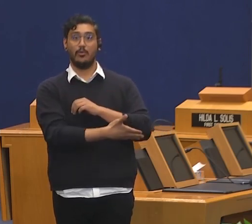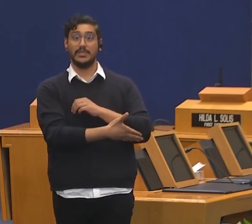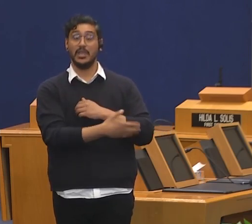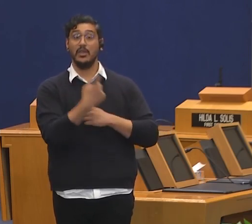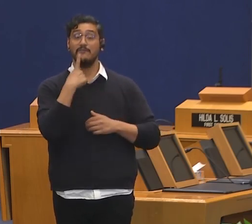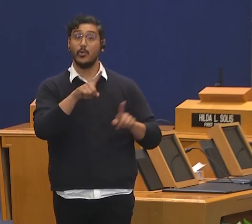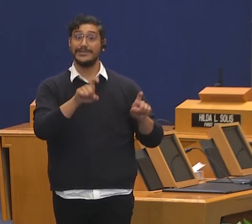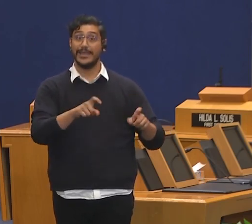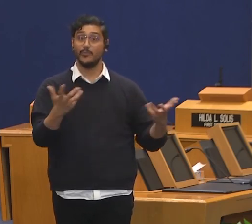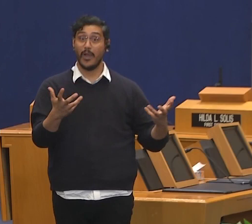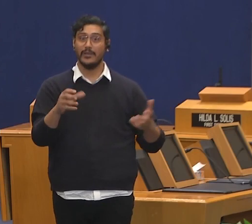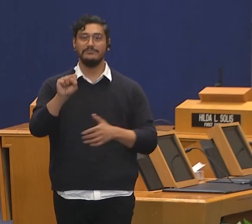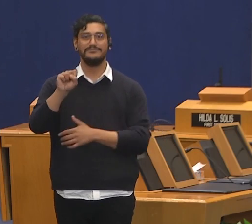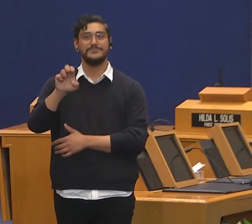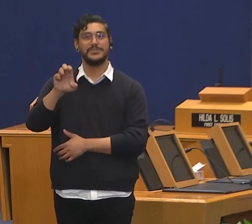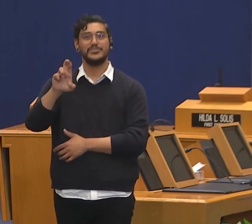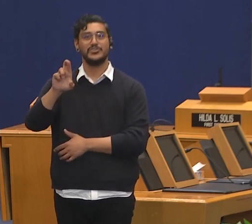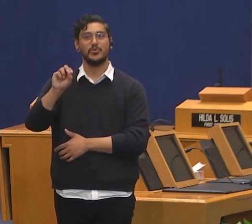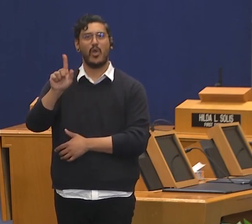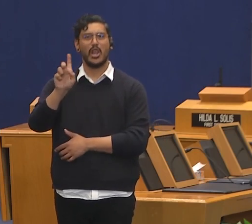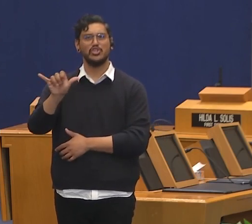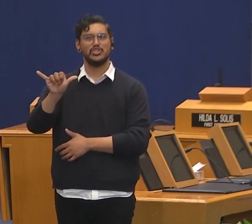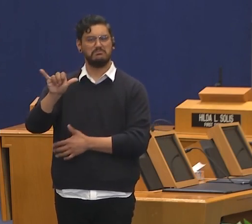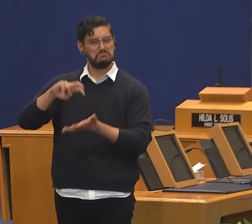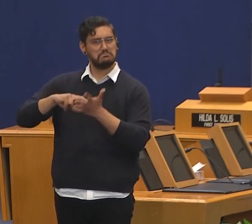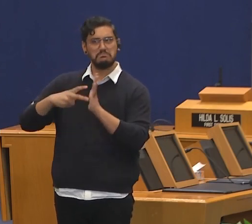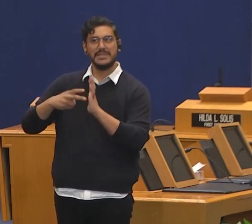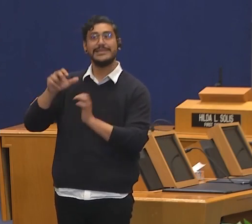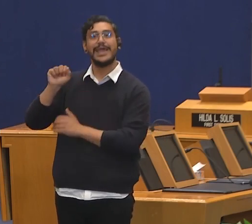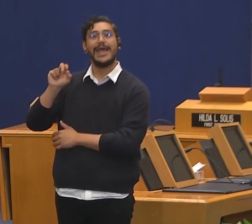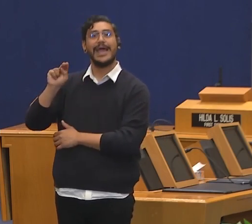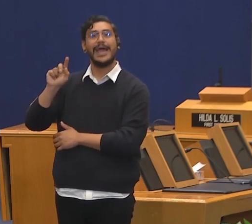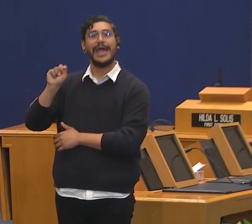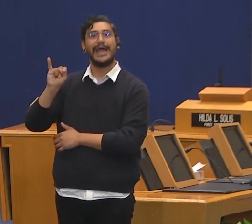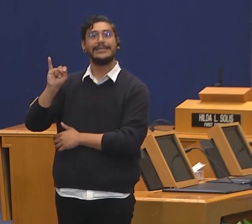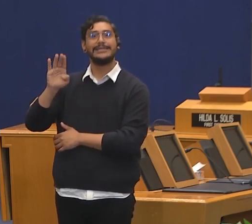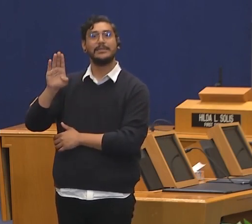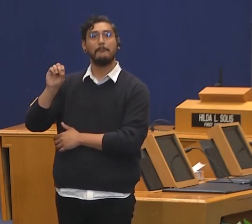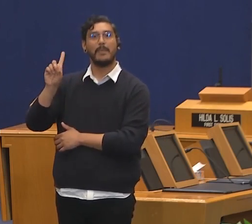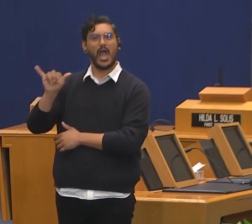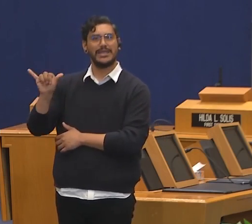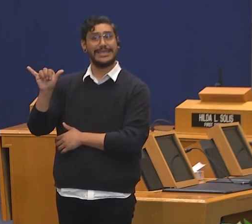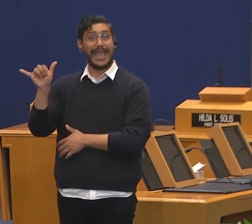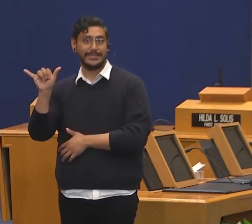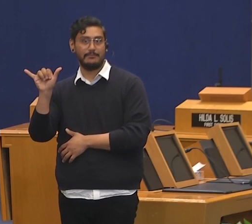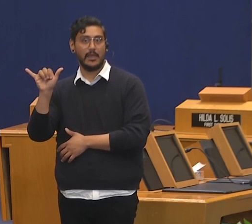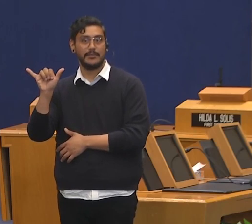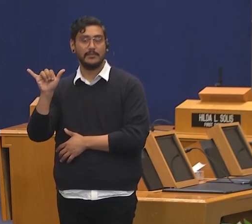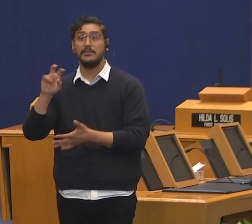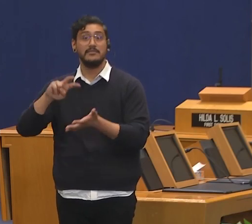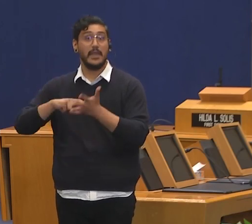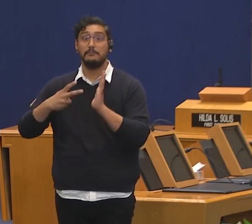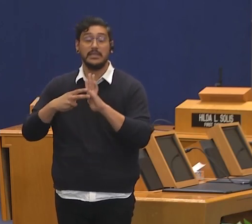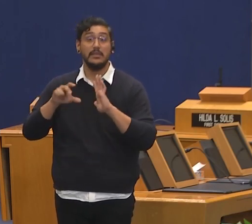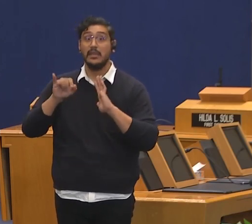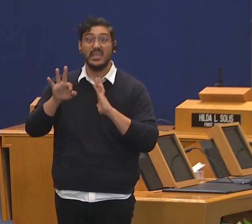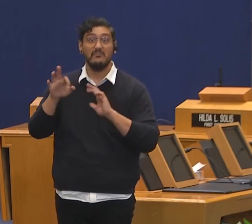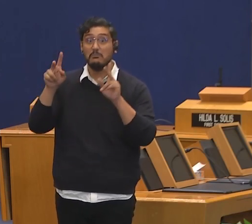serología. Lo que aprenderemos de estas pruebas es quién en algún momento ha sido infectado con